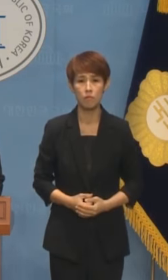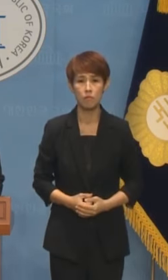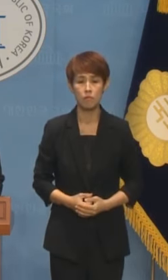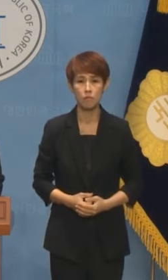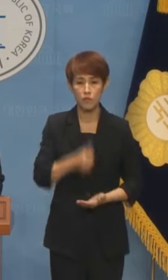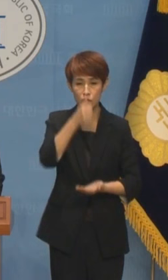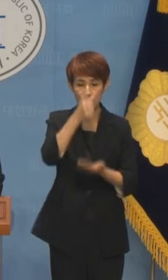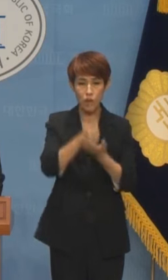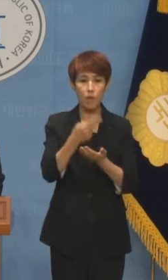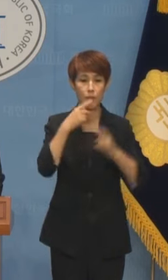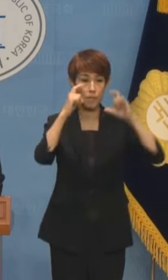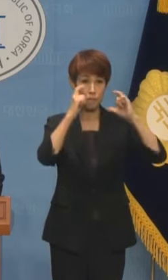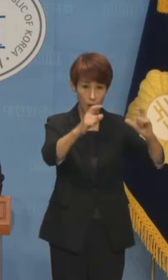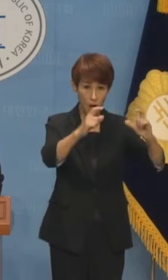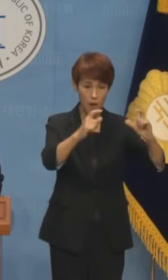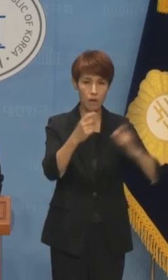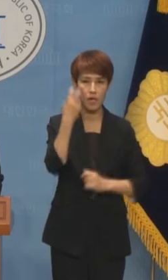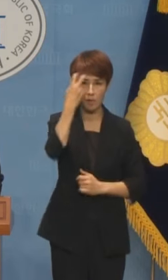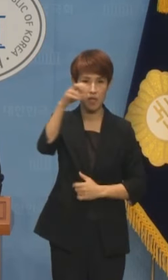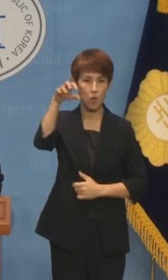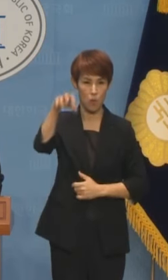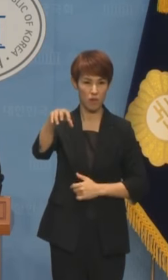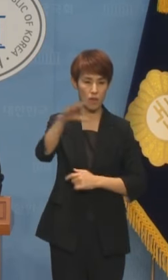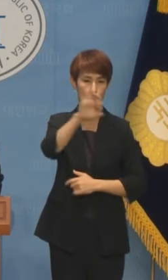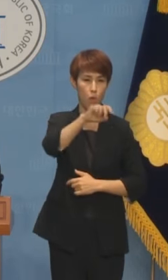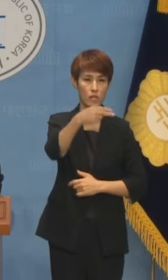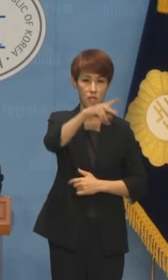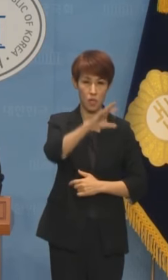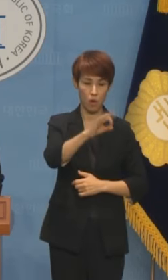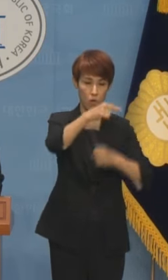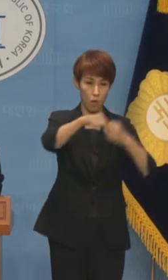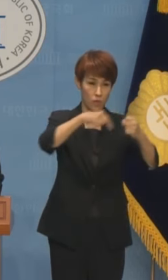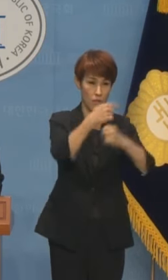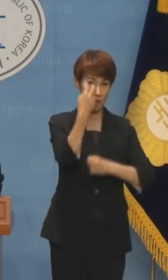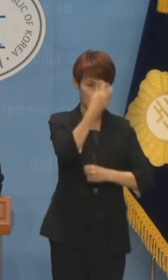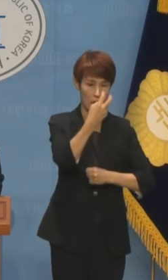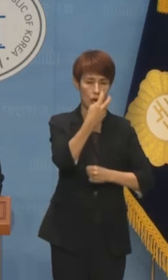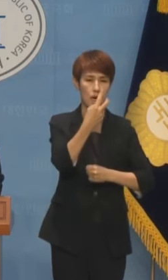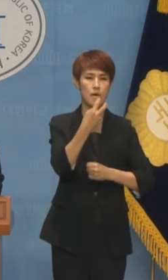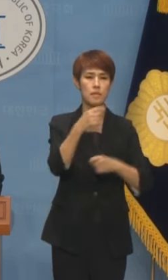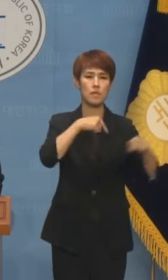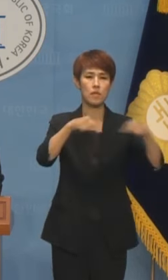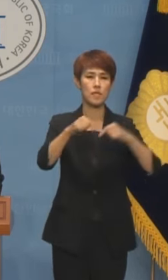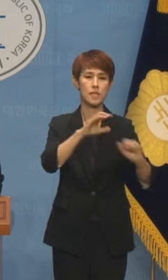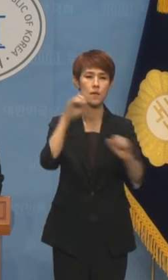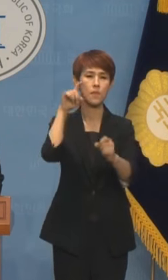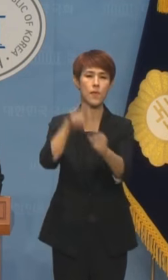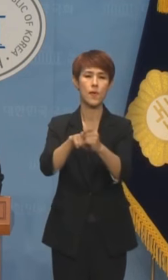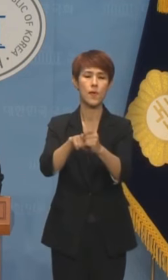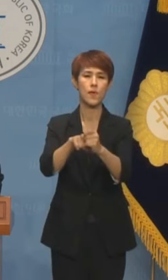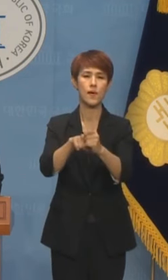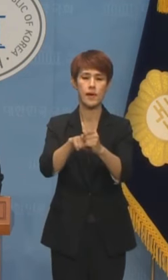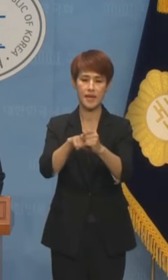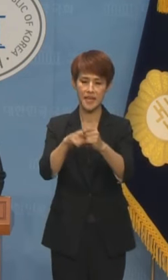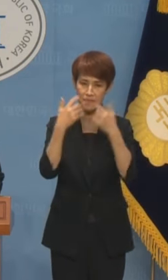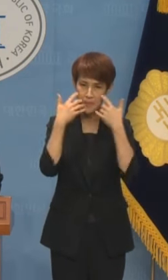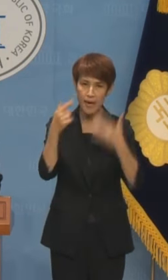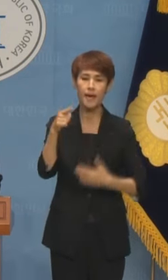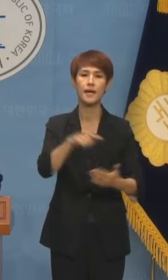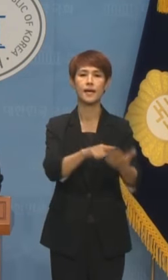무죄 판결은 감사원의 월성원전 감사가 정치감사라는 것을 여실히 보여주는